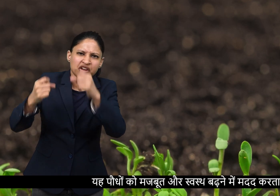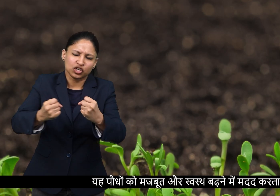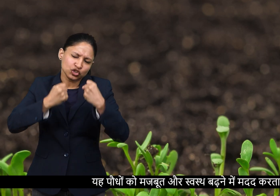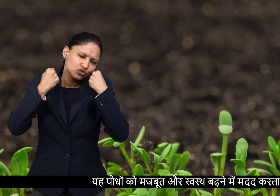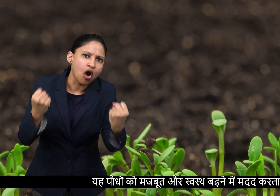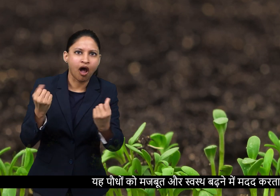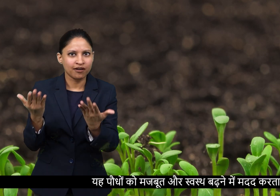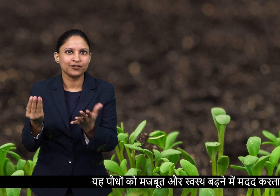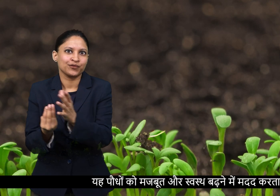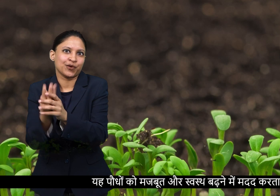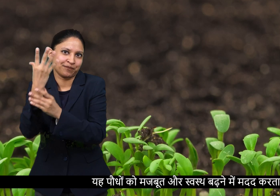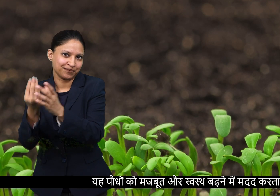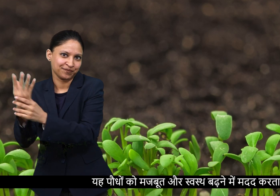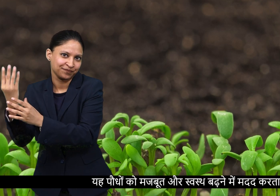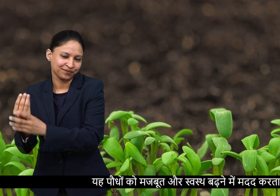है।